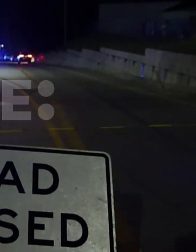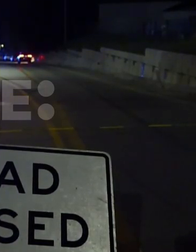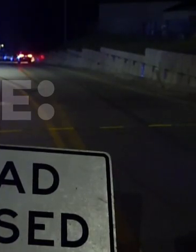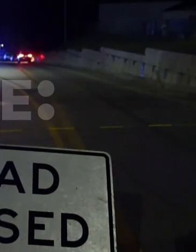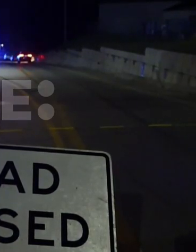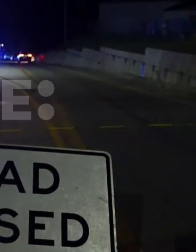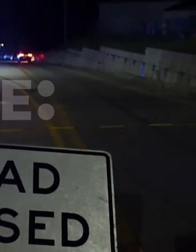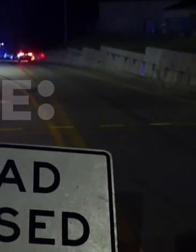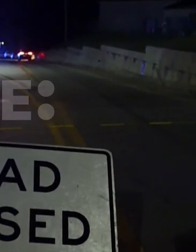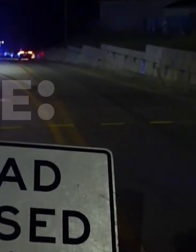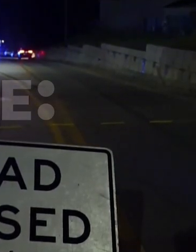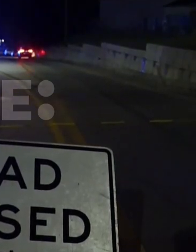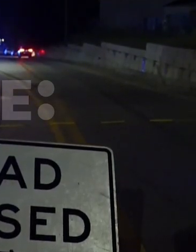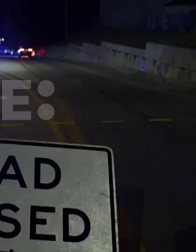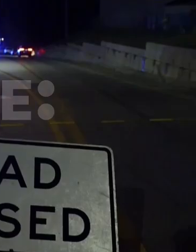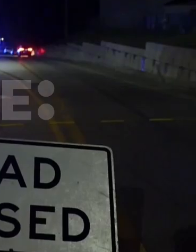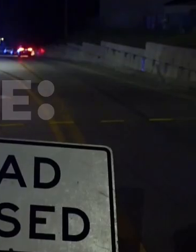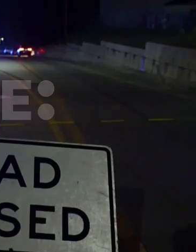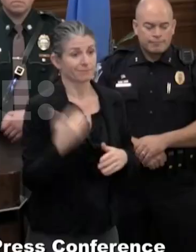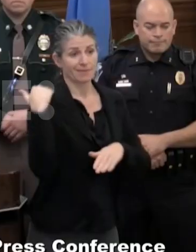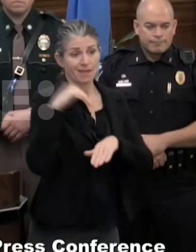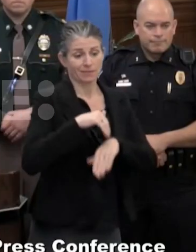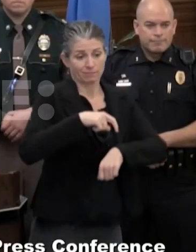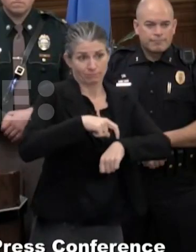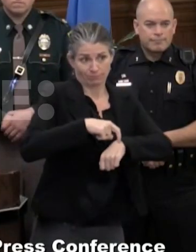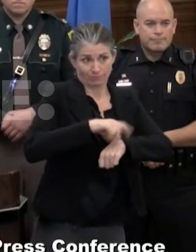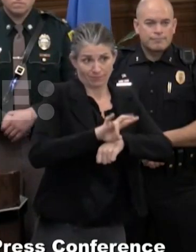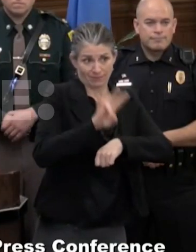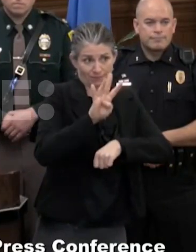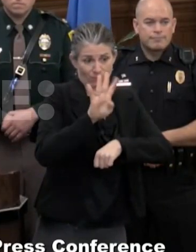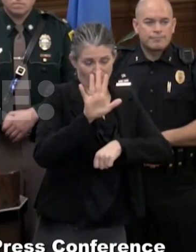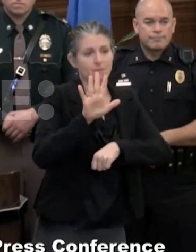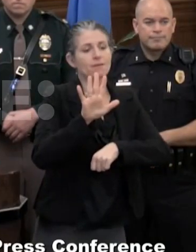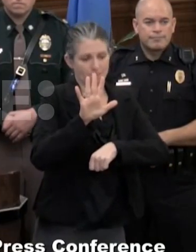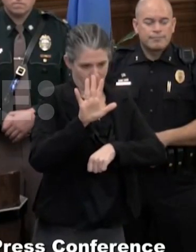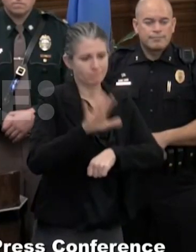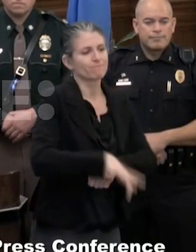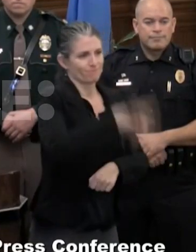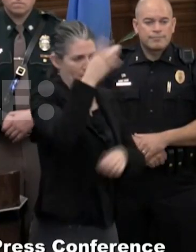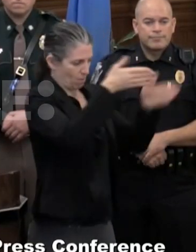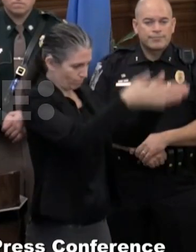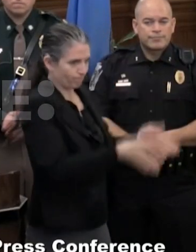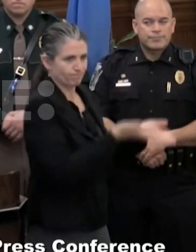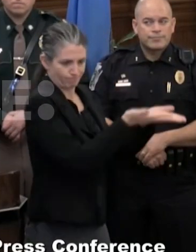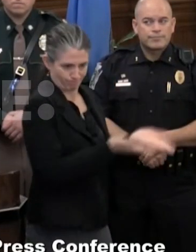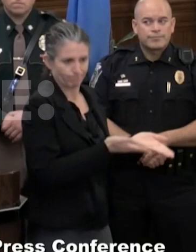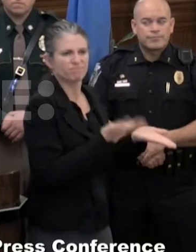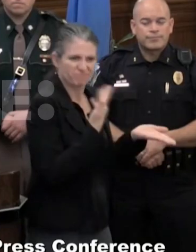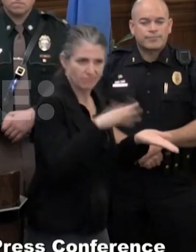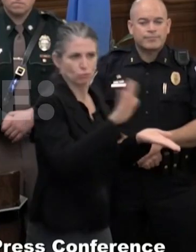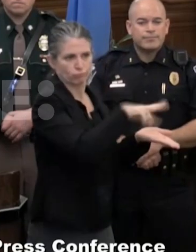fábrica onde trabalhava e foi demitido a informação foi confirmada neste sábado em entrevista